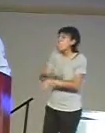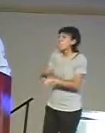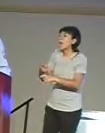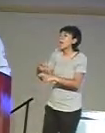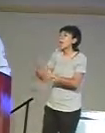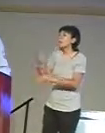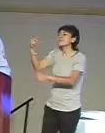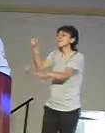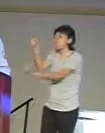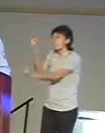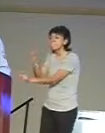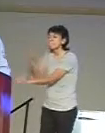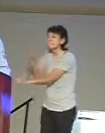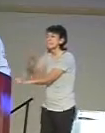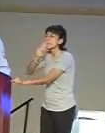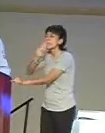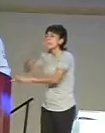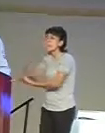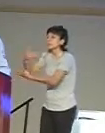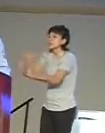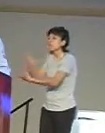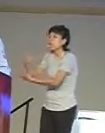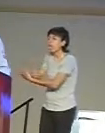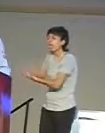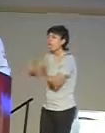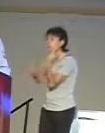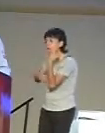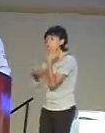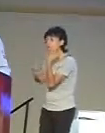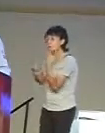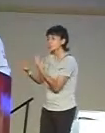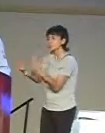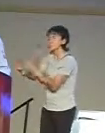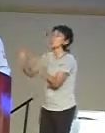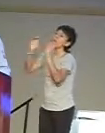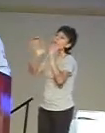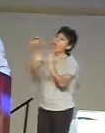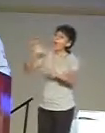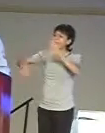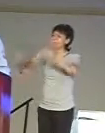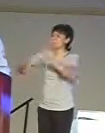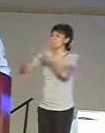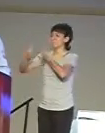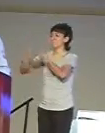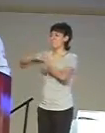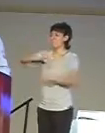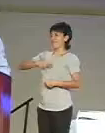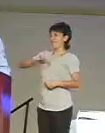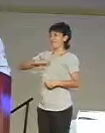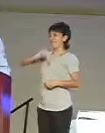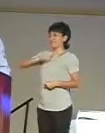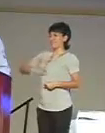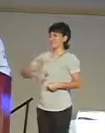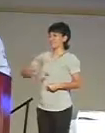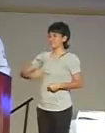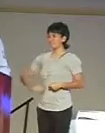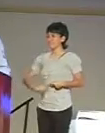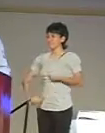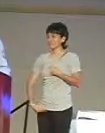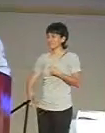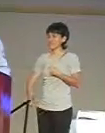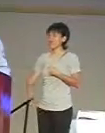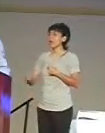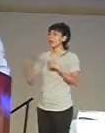que observamos también prematuridad asociada a infecciones urinarias no detectadas o detectadas